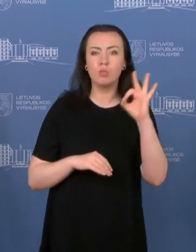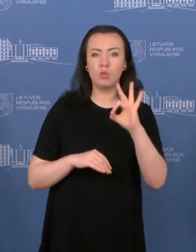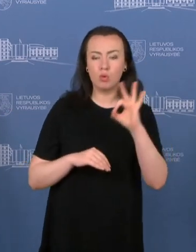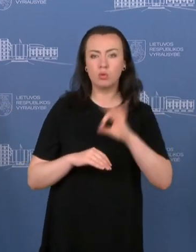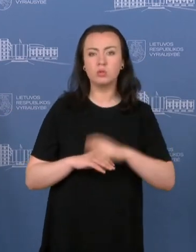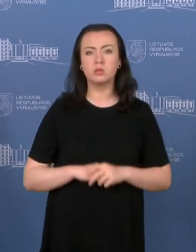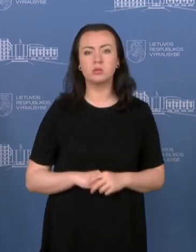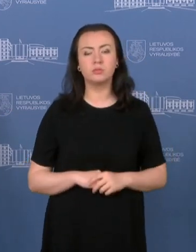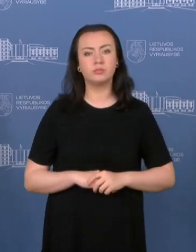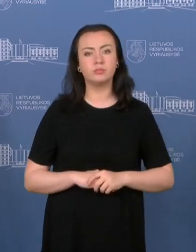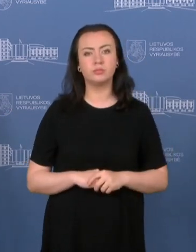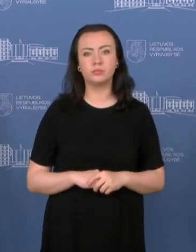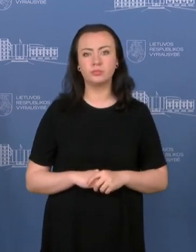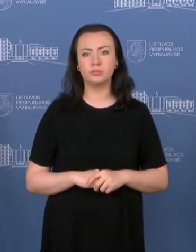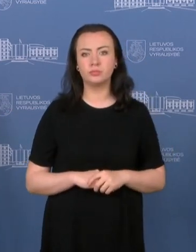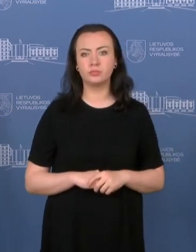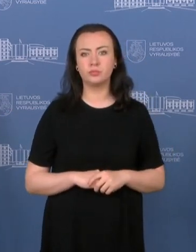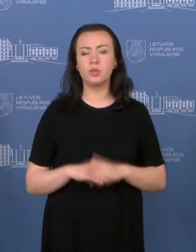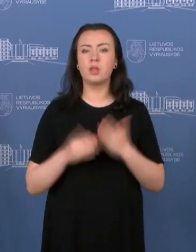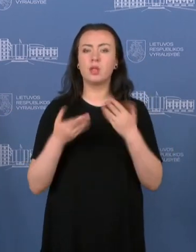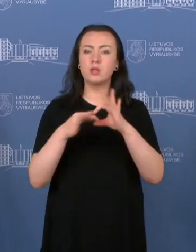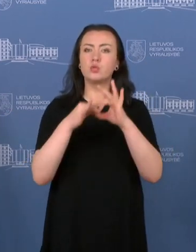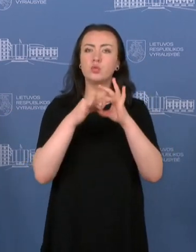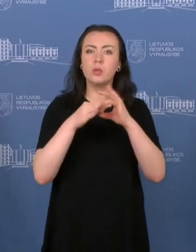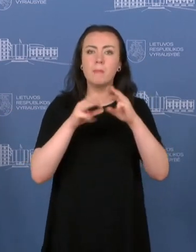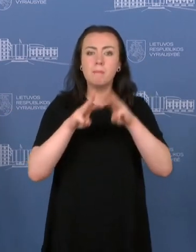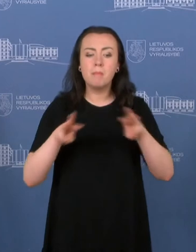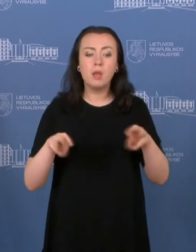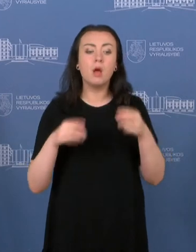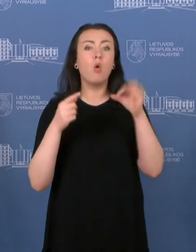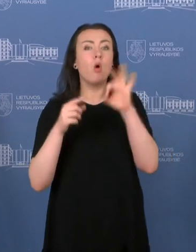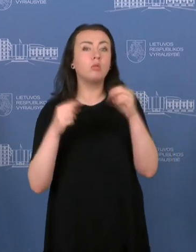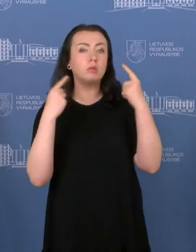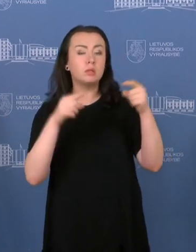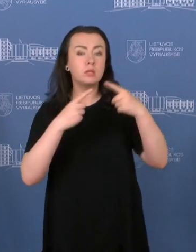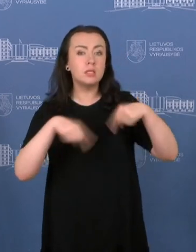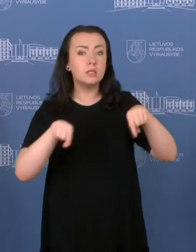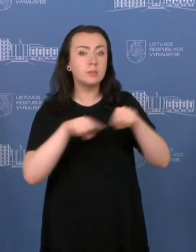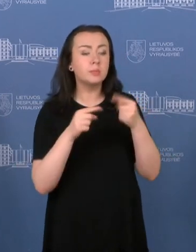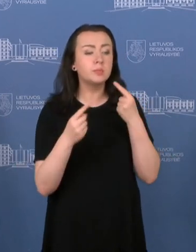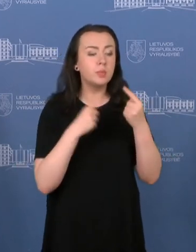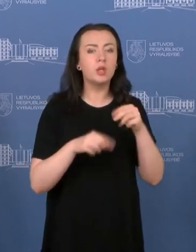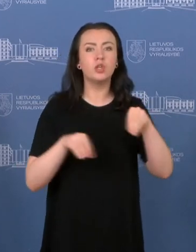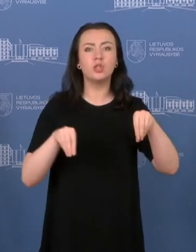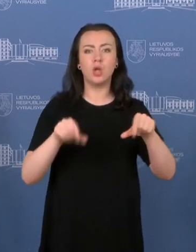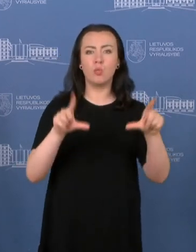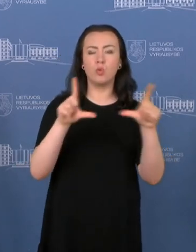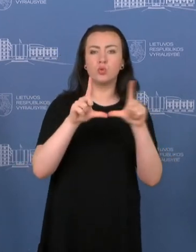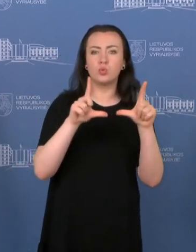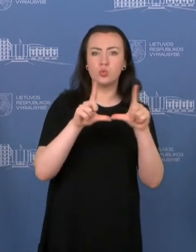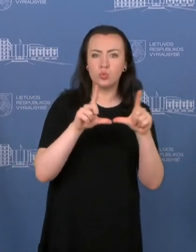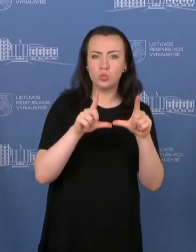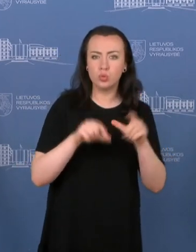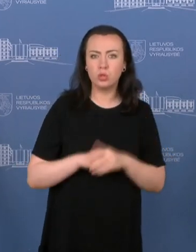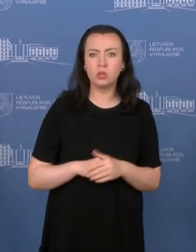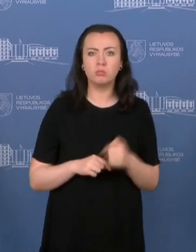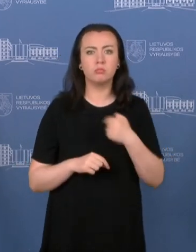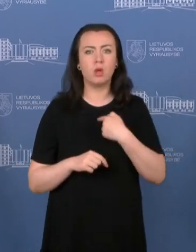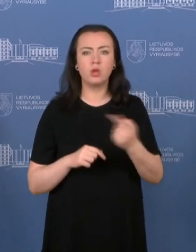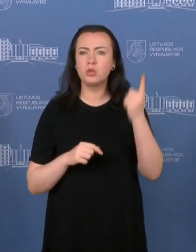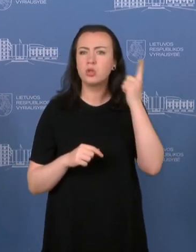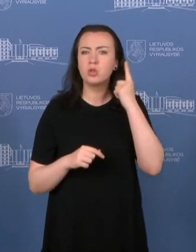pakalbės kolegė iš susisiekimo ministerijos, bet kalbant apie kitus sektorius, ir ypač žemės ūkį, kur aš girdžiu labai